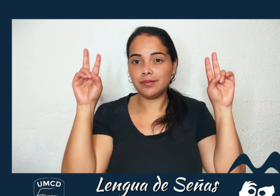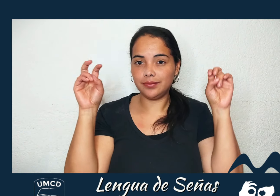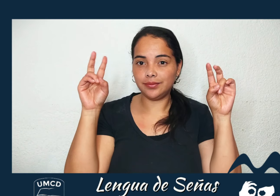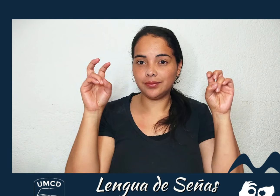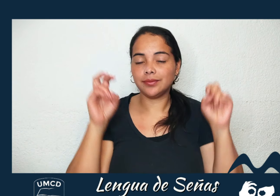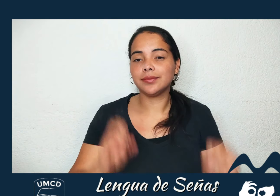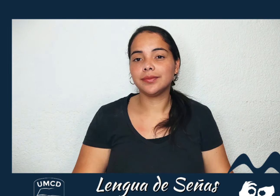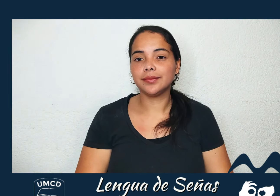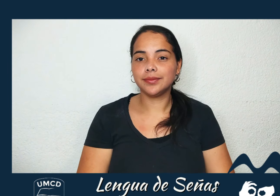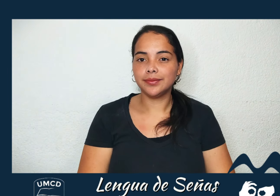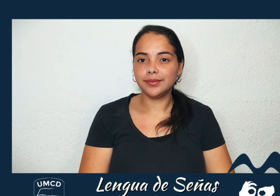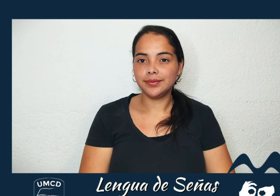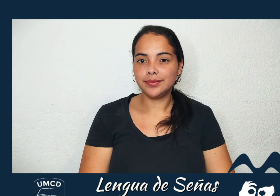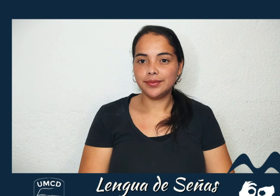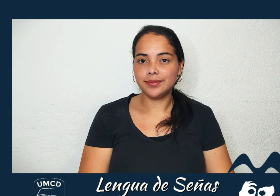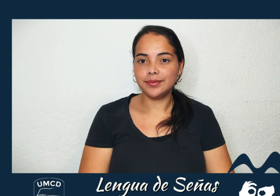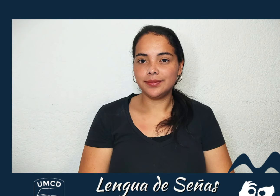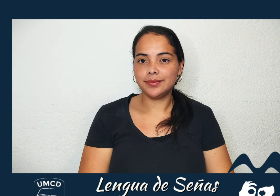Dios.